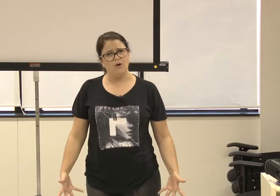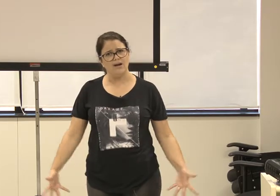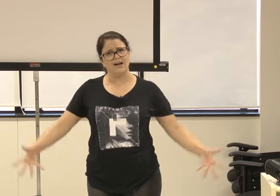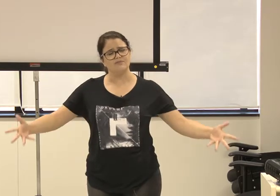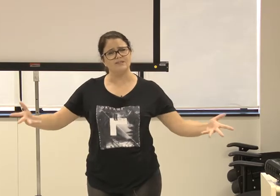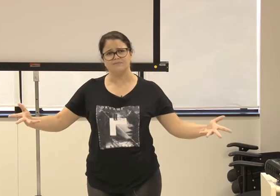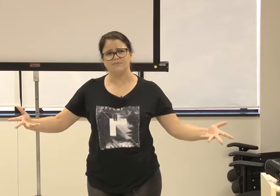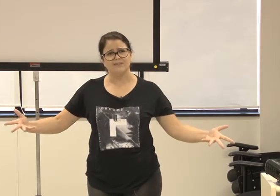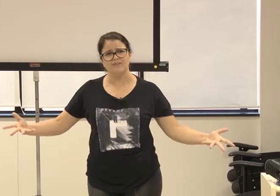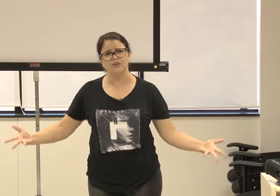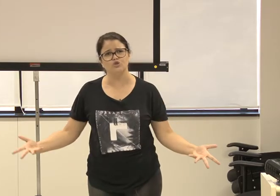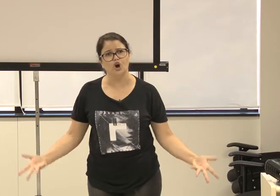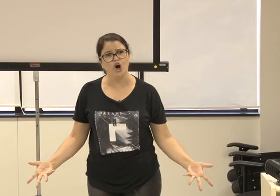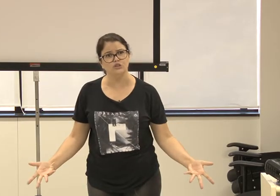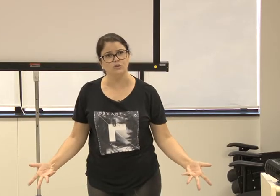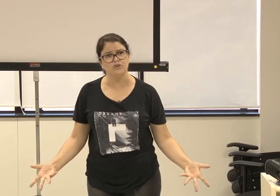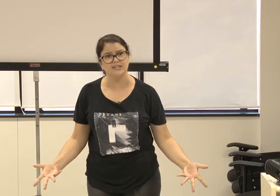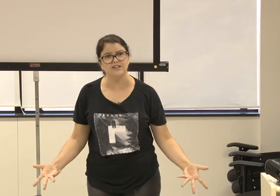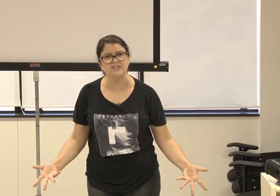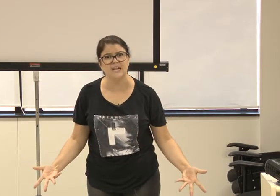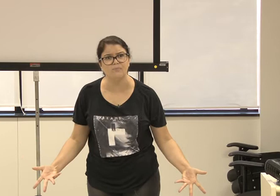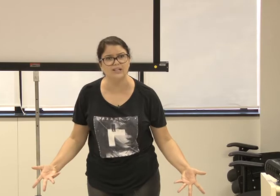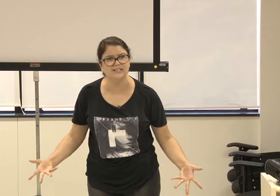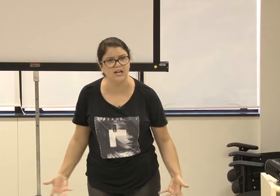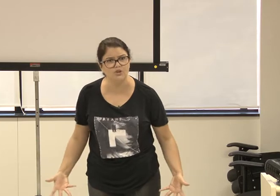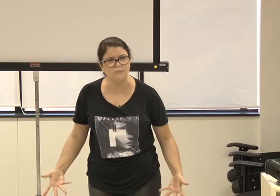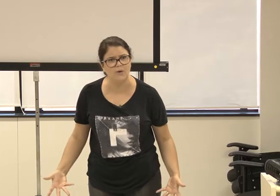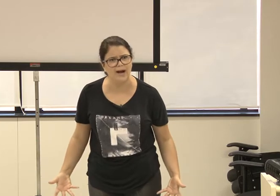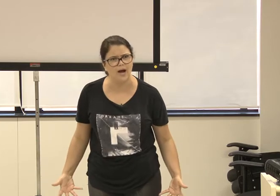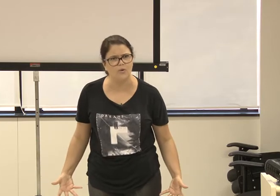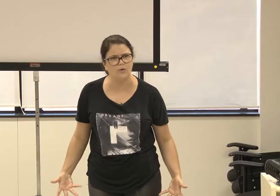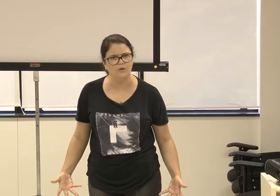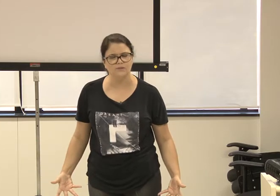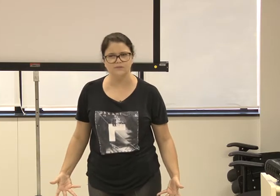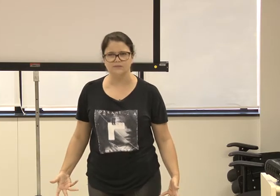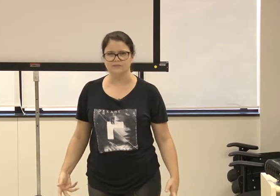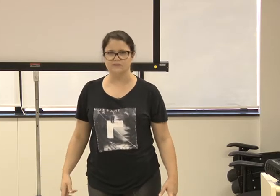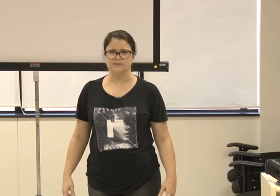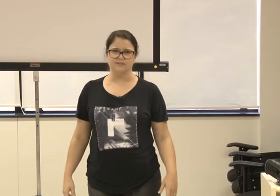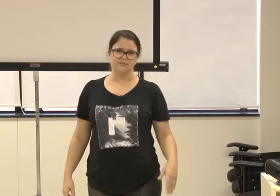cara, você tá ficando doido. Você quis fazer napolitano no meu carro.